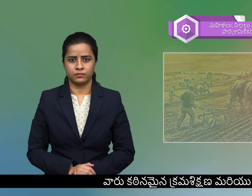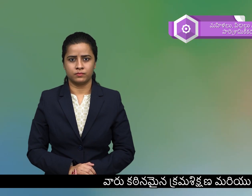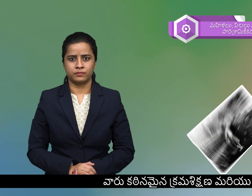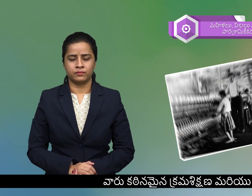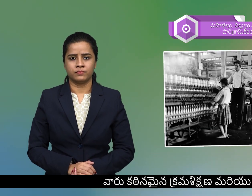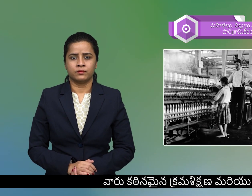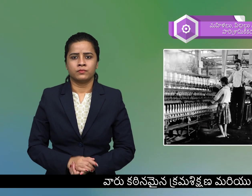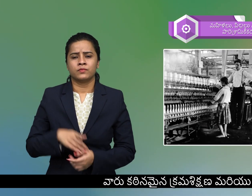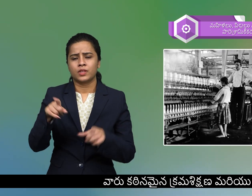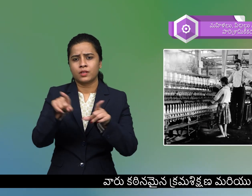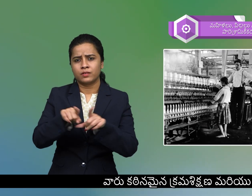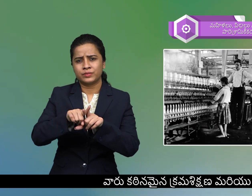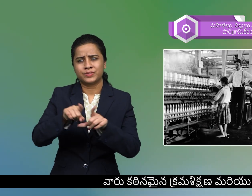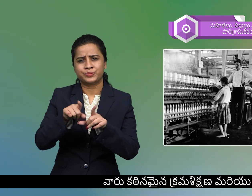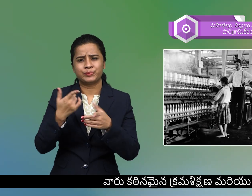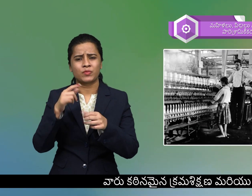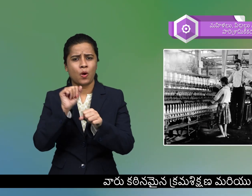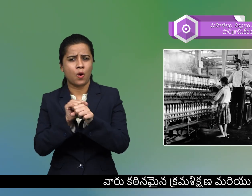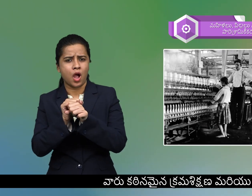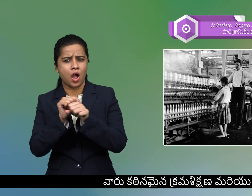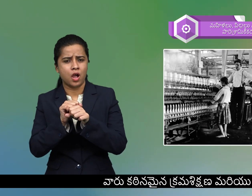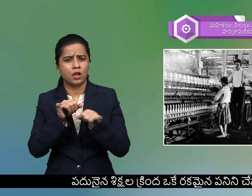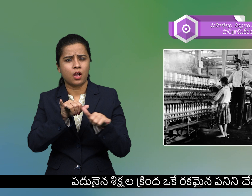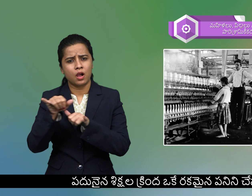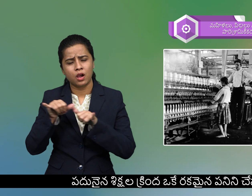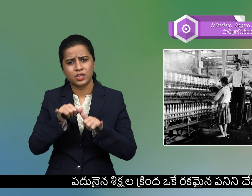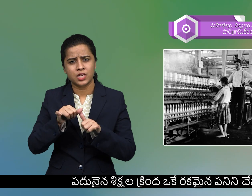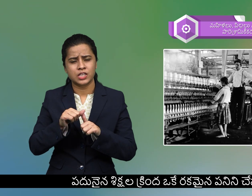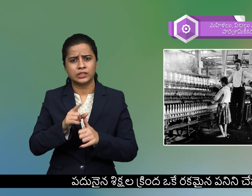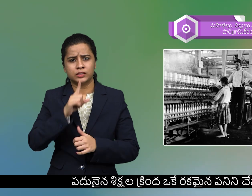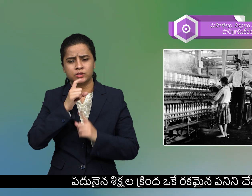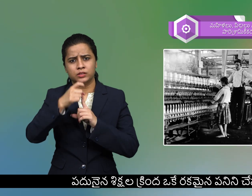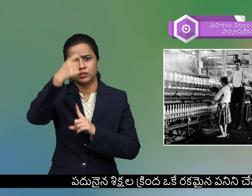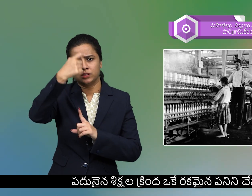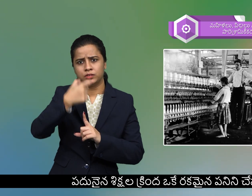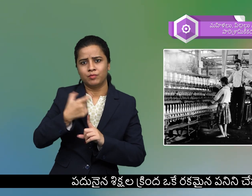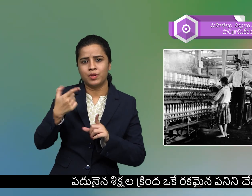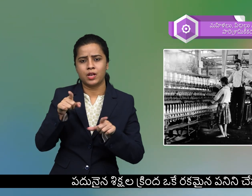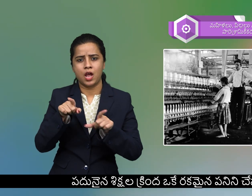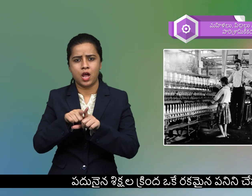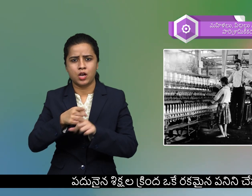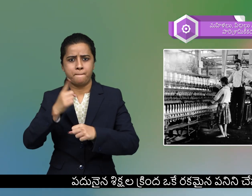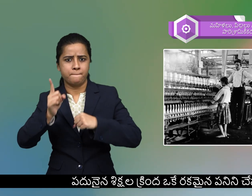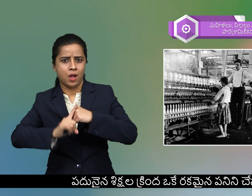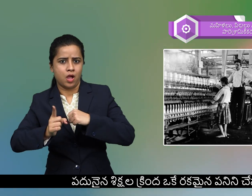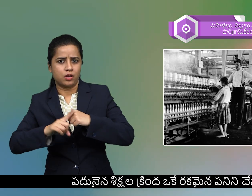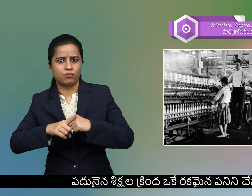వారు కఠినమైన క్రమశిక్షణ మరియు పదునైన శిక్షల క్రింద ఒకే రకమైన పనిని చేశారు.